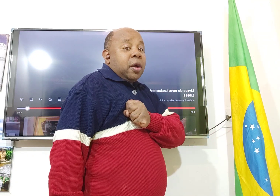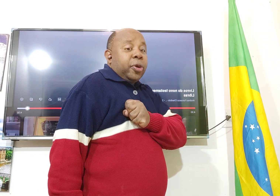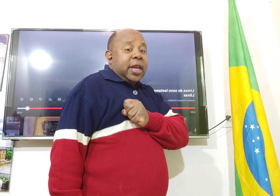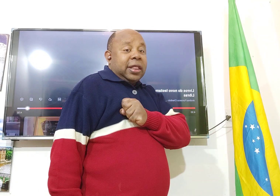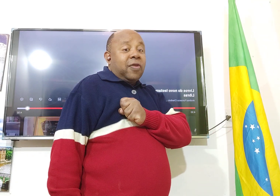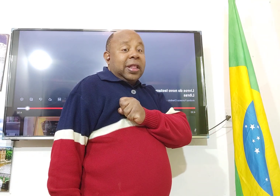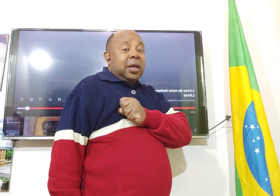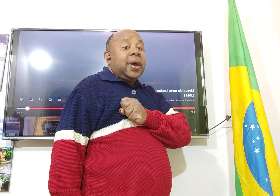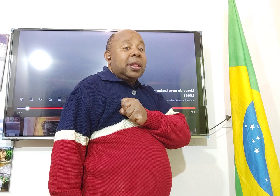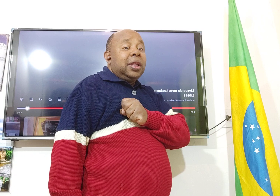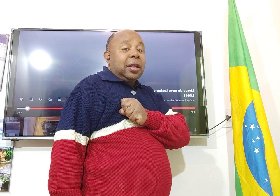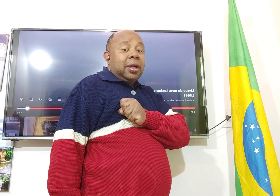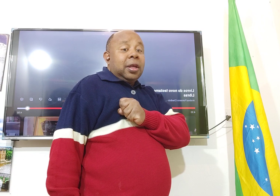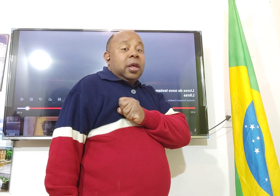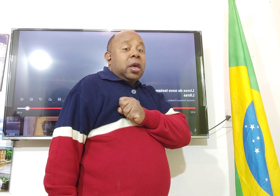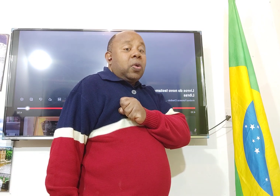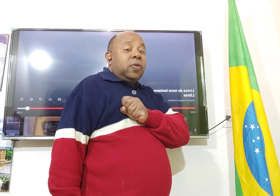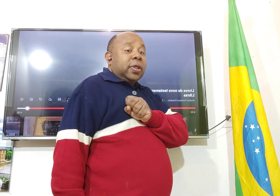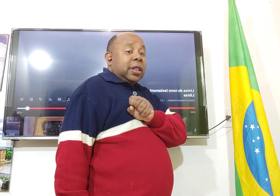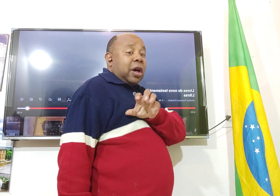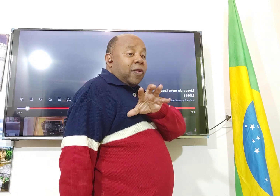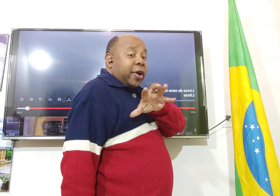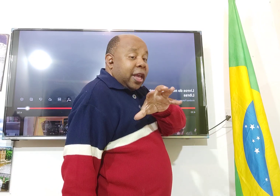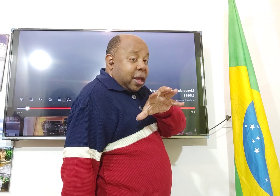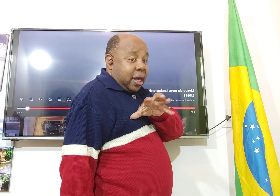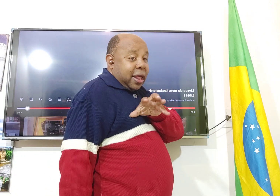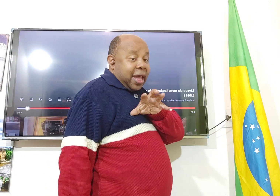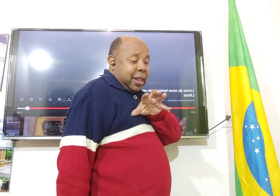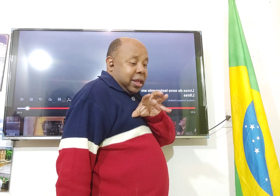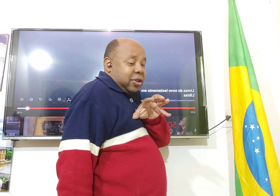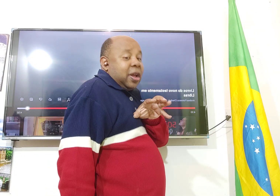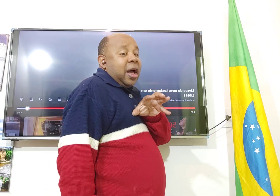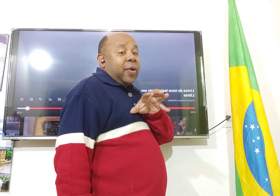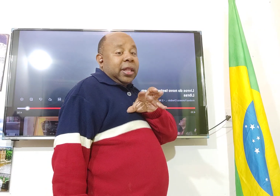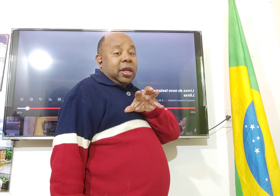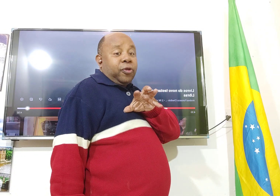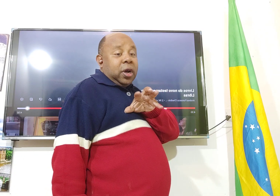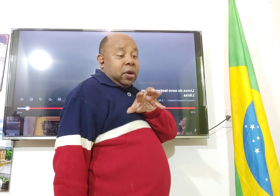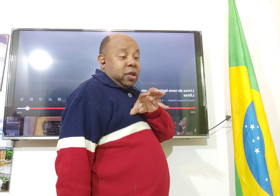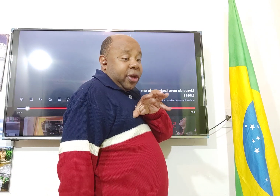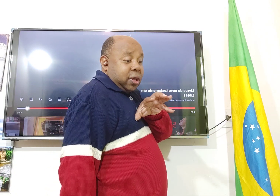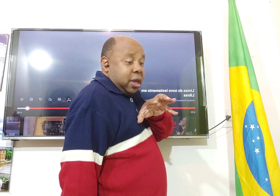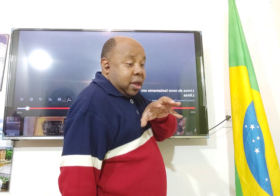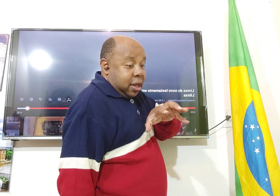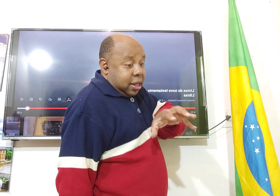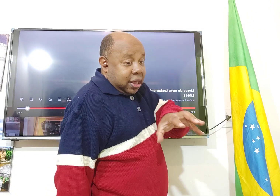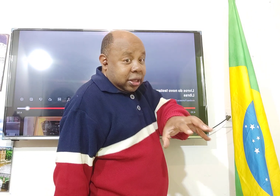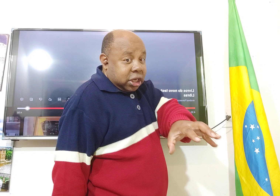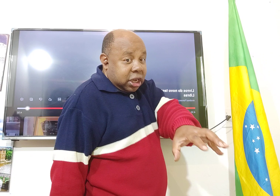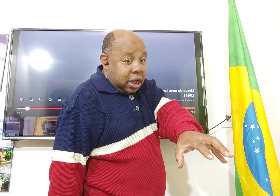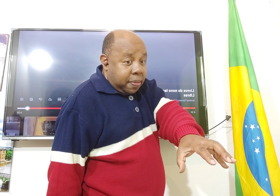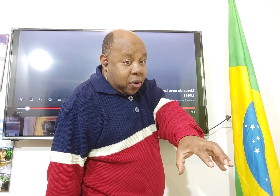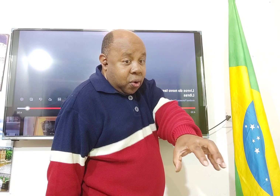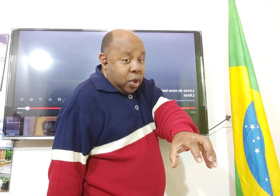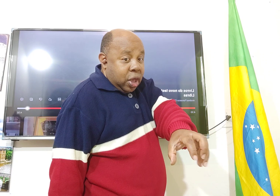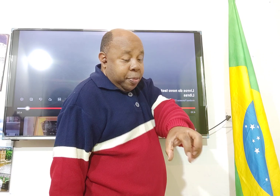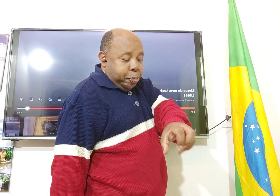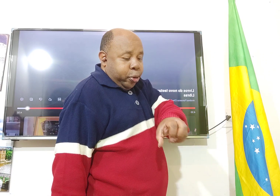Por que salvação era assim? Que quando você salva alguém, a ideia é a seguinte, alguém está se afogando, você faz o quê? Você estica a mão e puxa